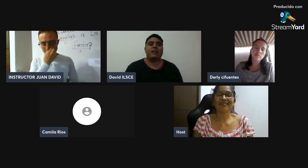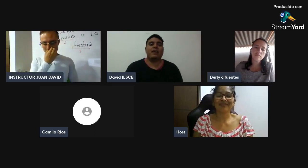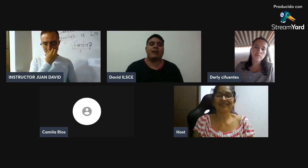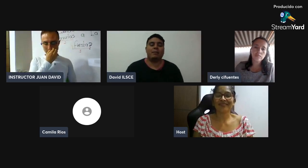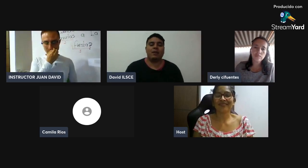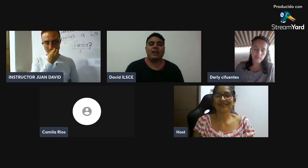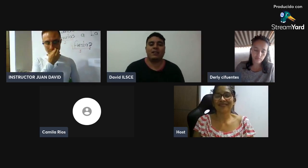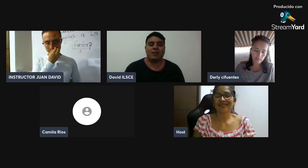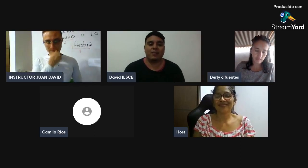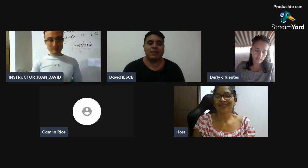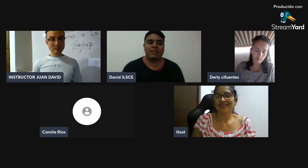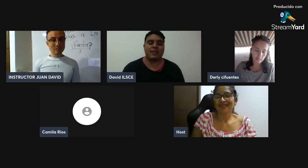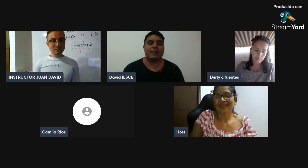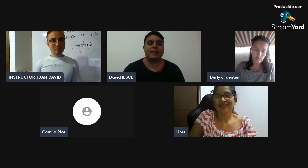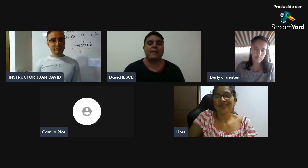voy a darte una muestra